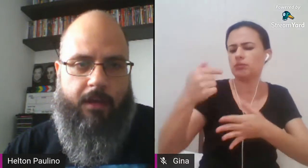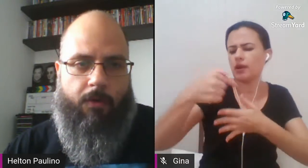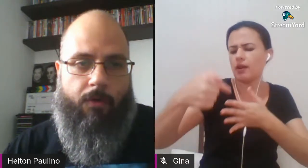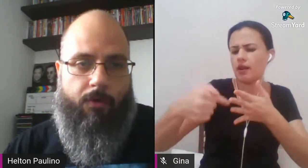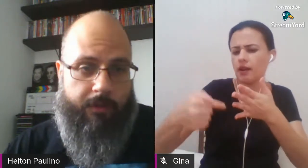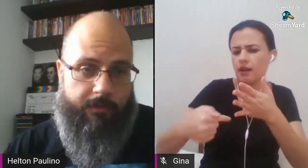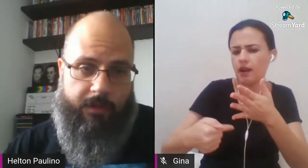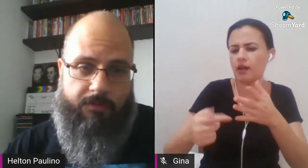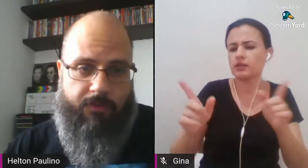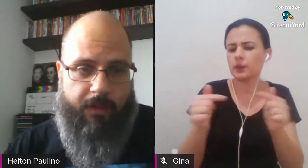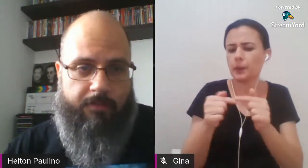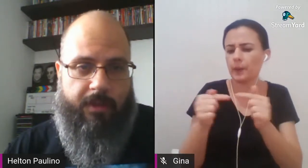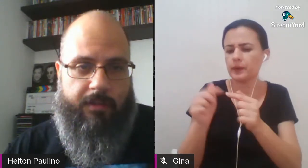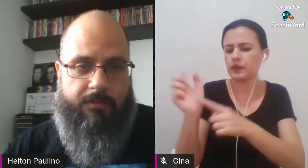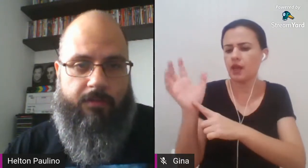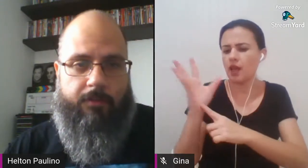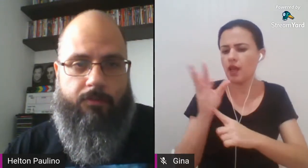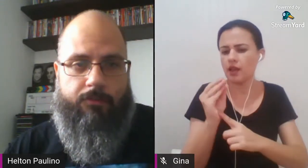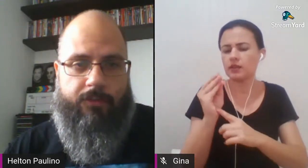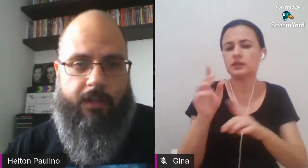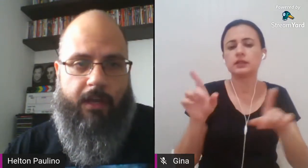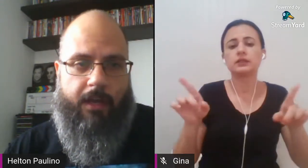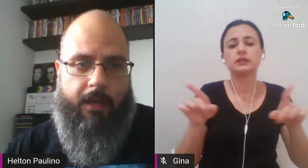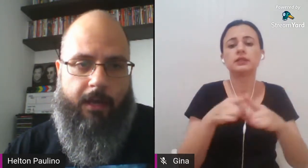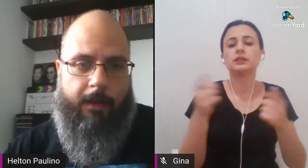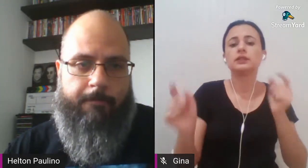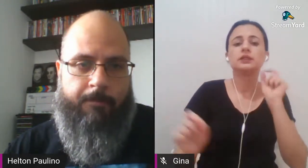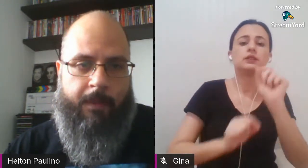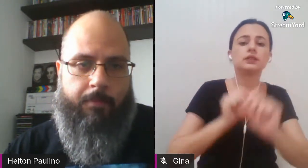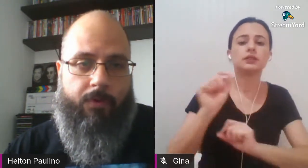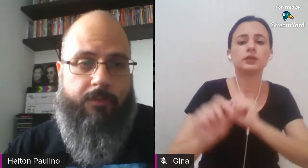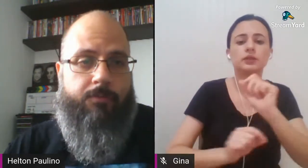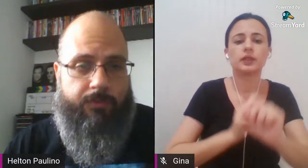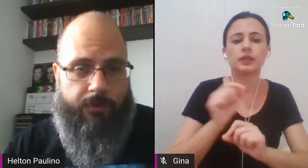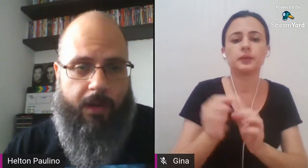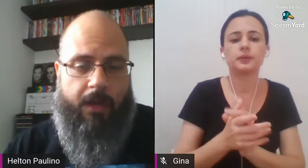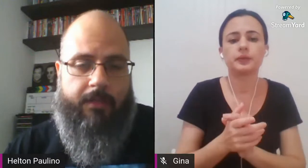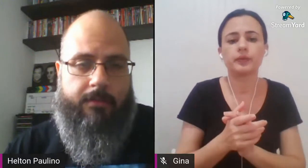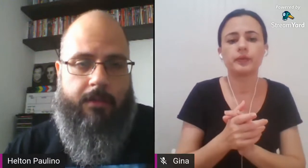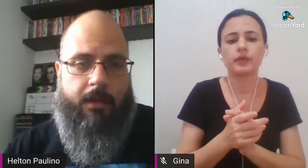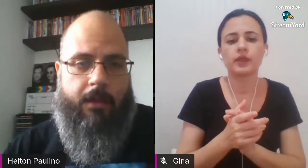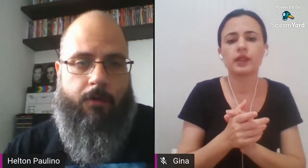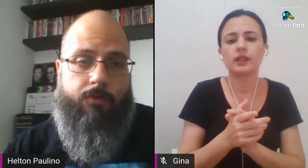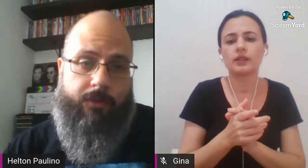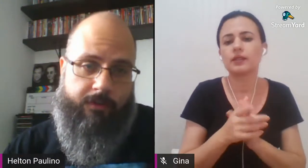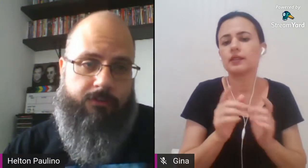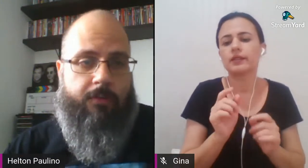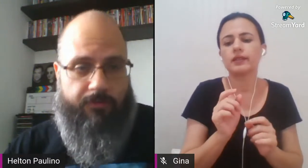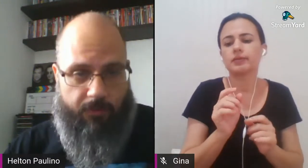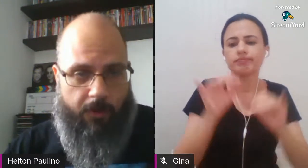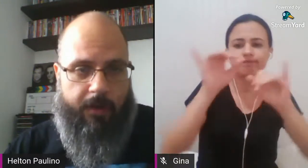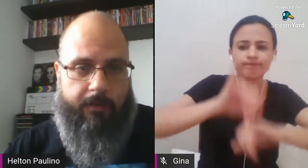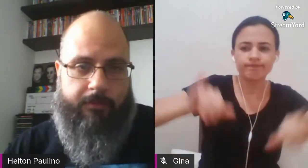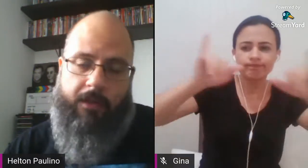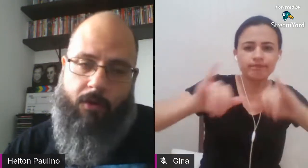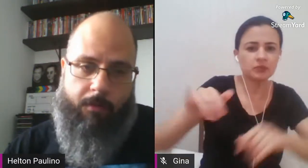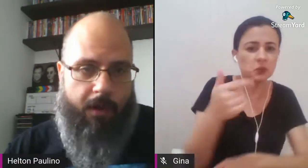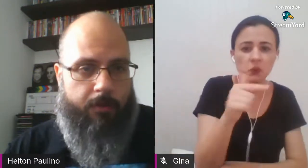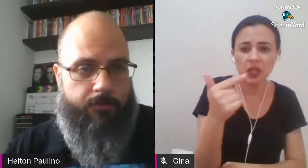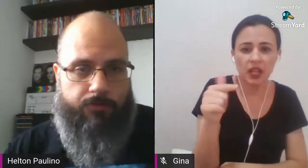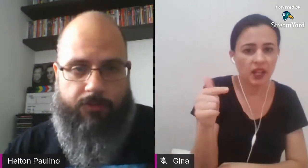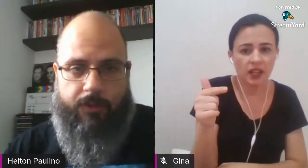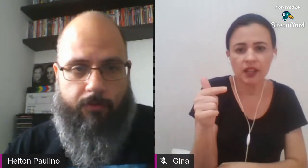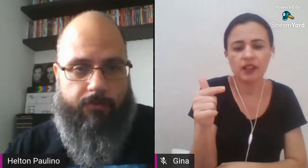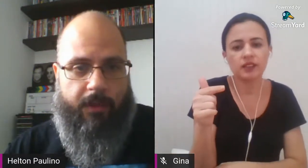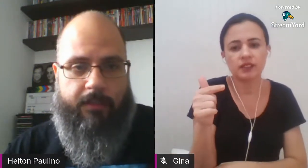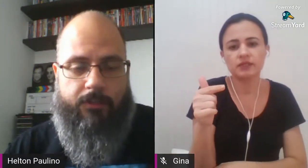artes, outras que, infelizmente, são hoje pouquíssimo divulgadas, outras que estão em voga, que é